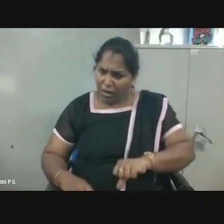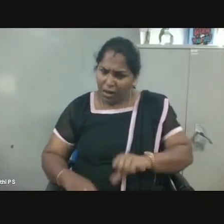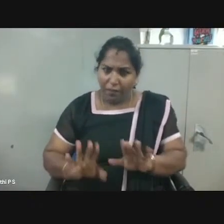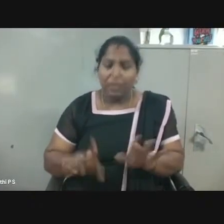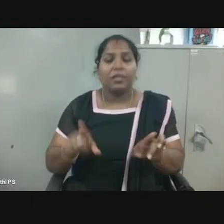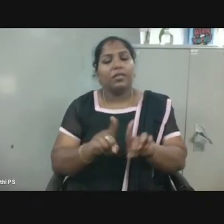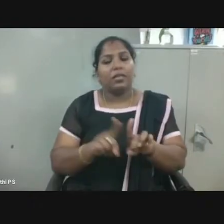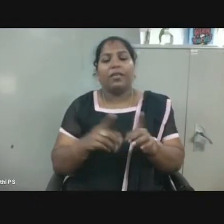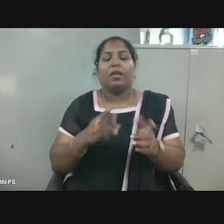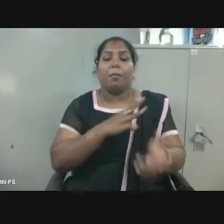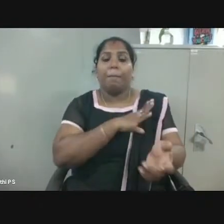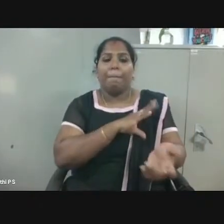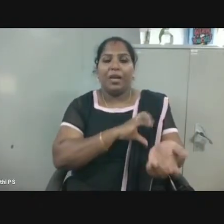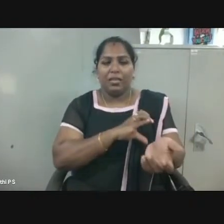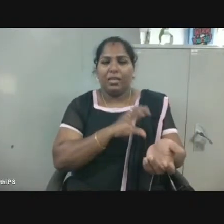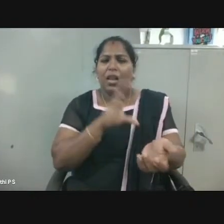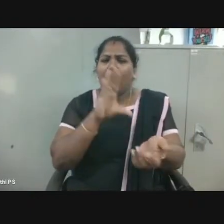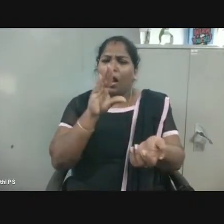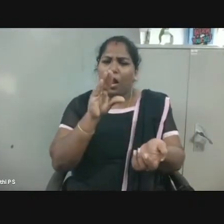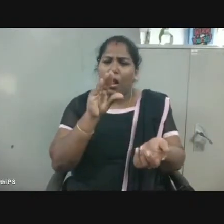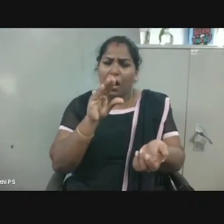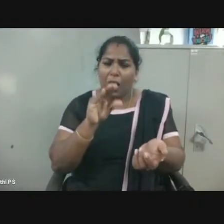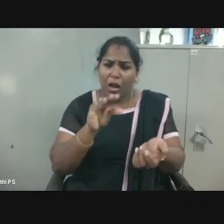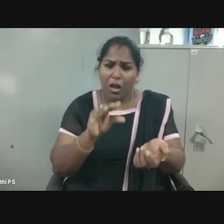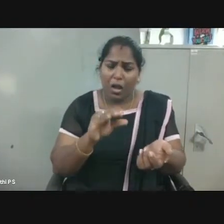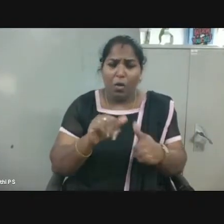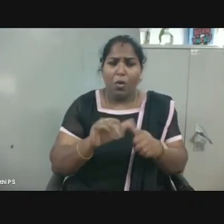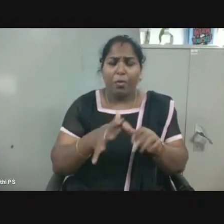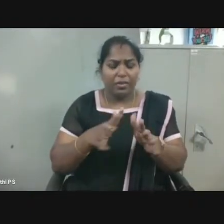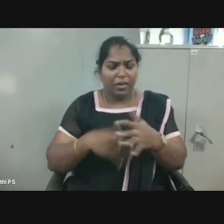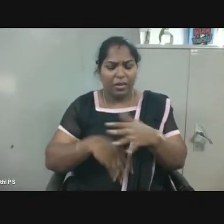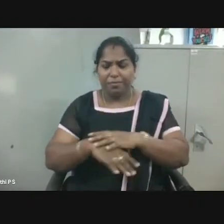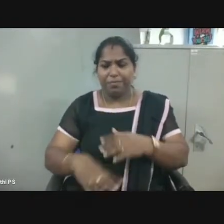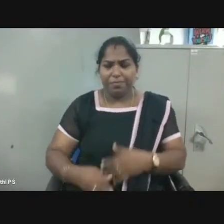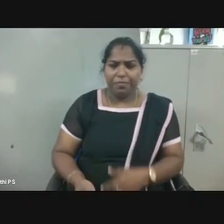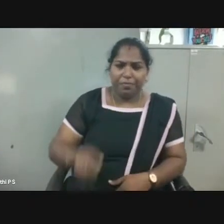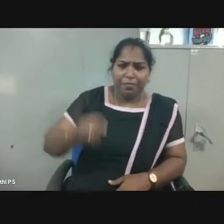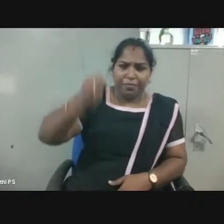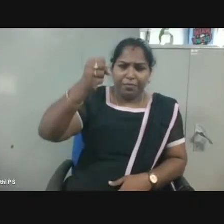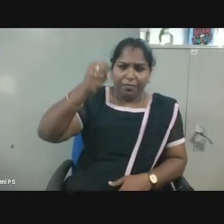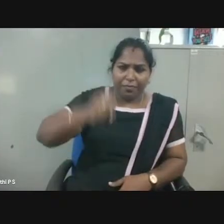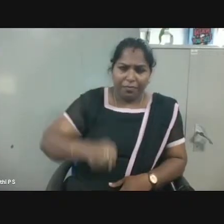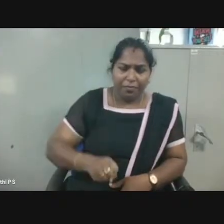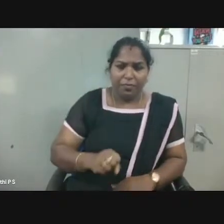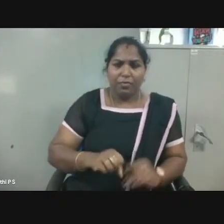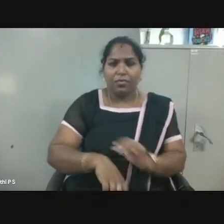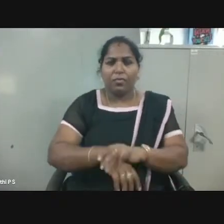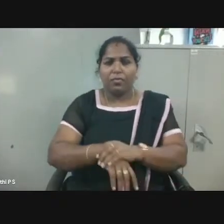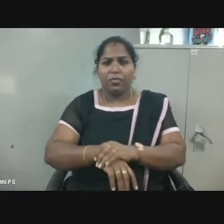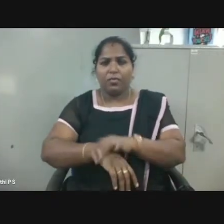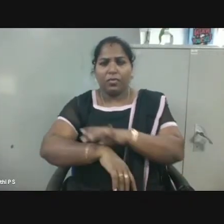മസില് ബലക്കുറവ് വരുന്നതോടെ ഇവരുടെ കൈ പൊക്കാനും താക്കാനും, അല്ലെങ്കിൽ നമ്മുടെ ഈ ജോയിന്റ്